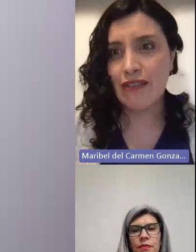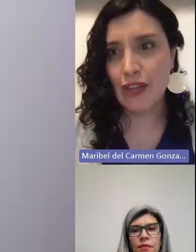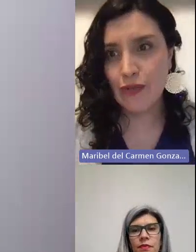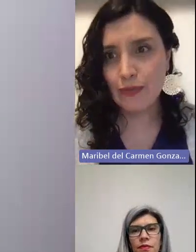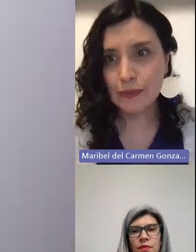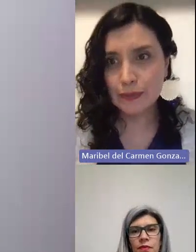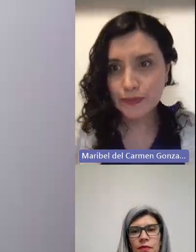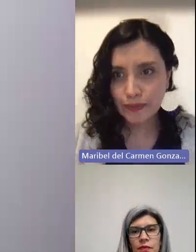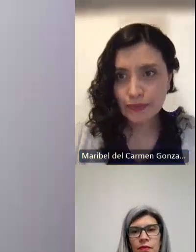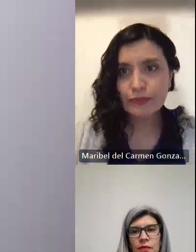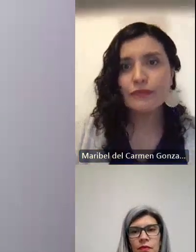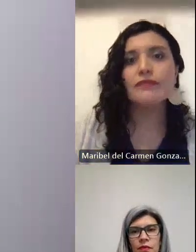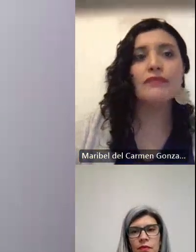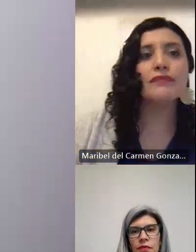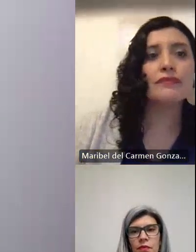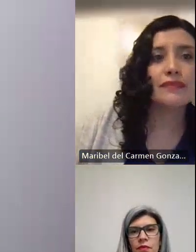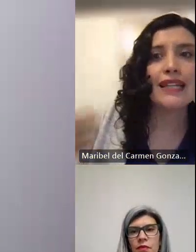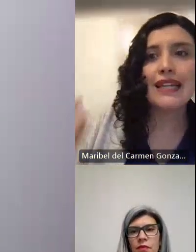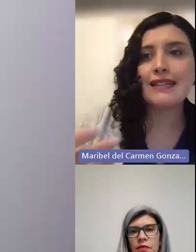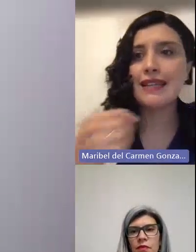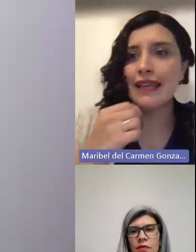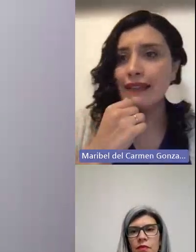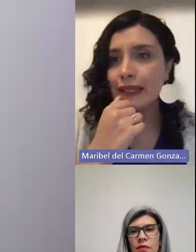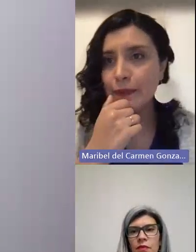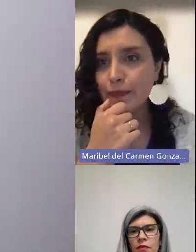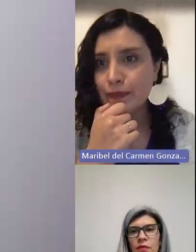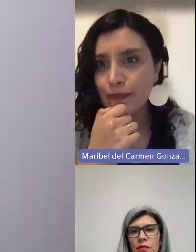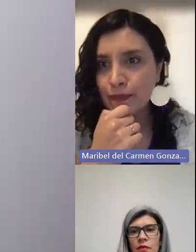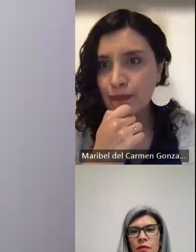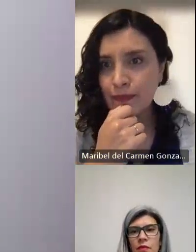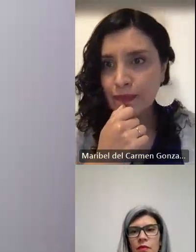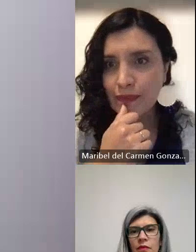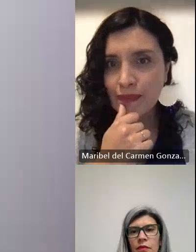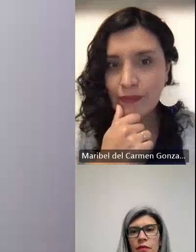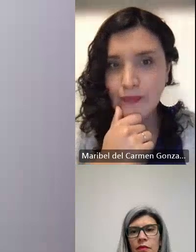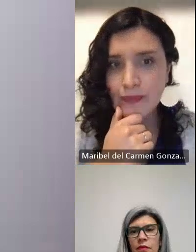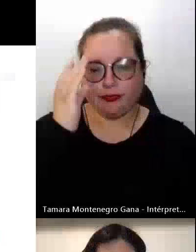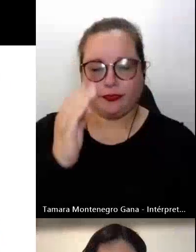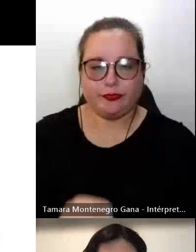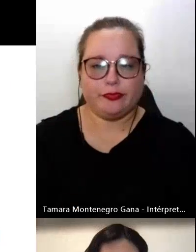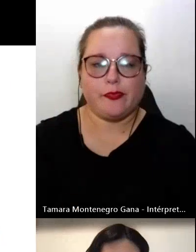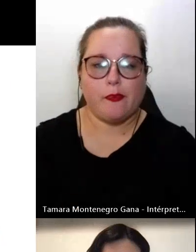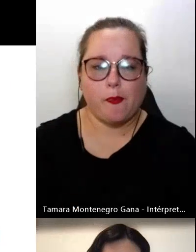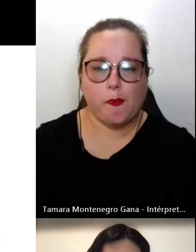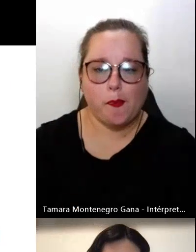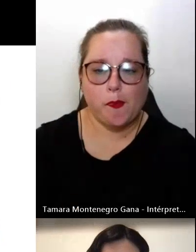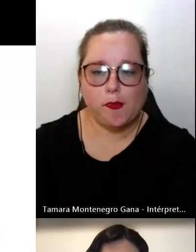estos desafíos. La siguiente.